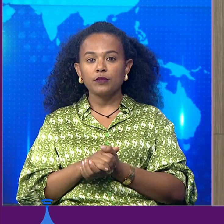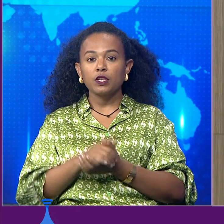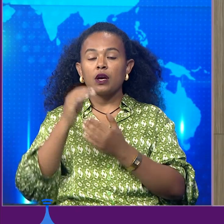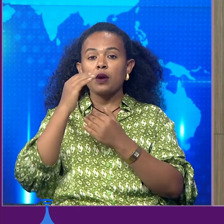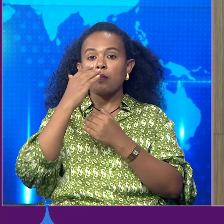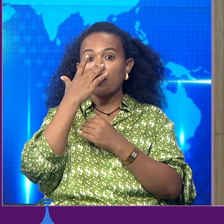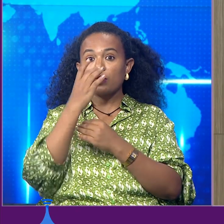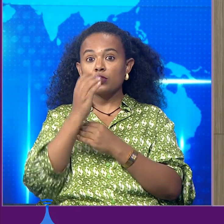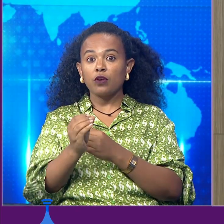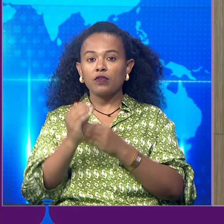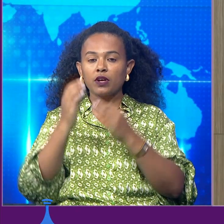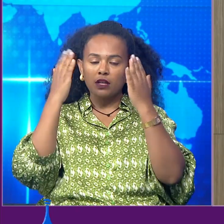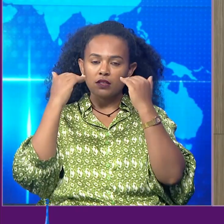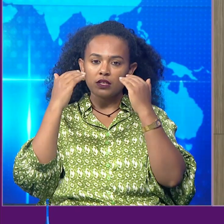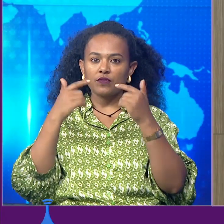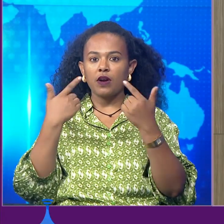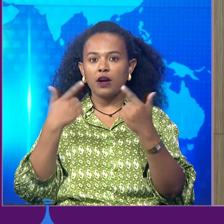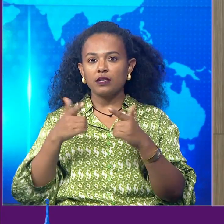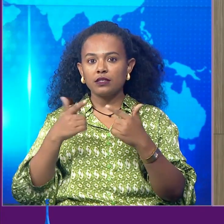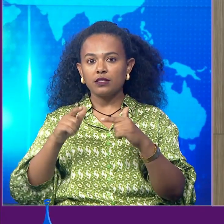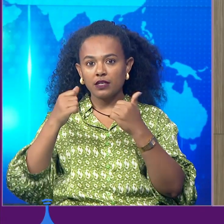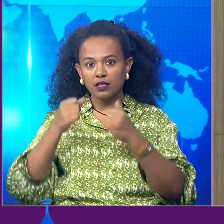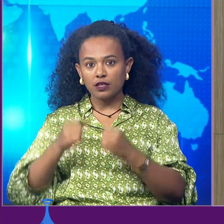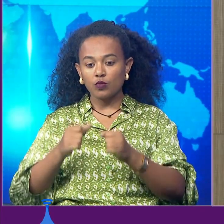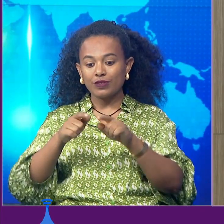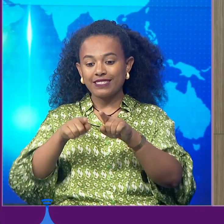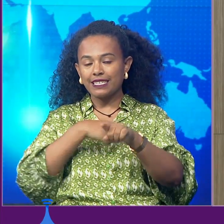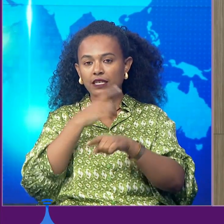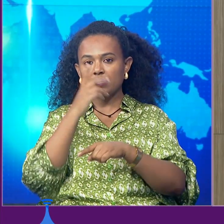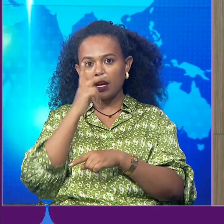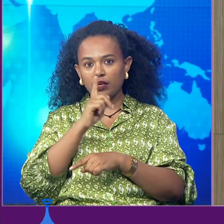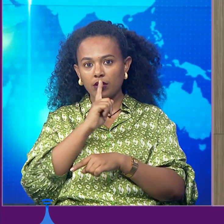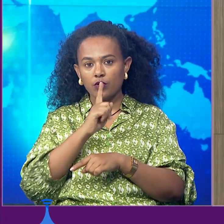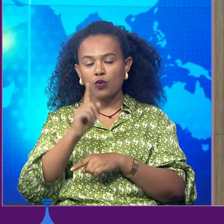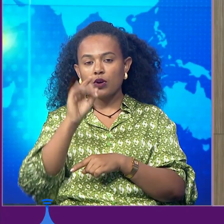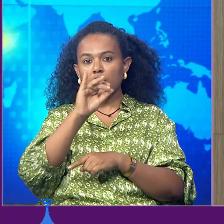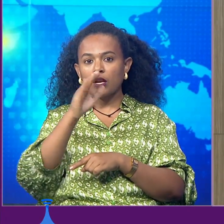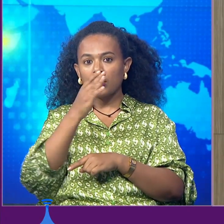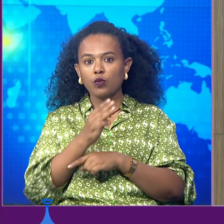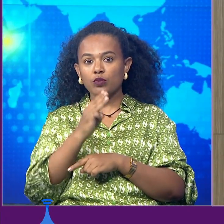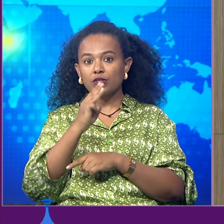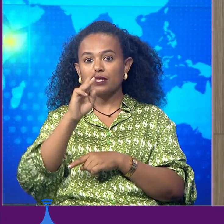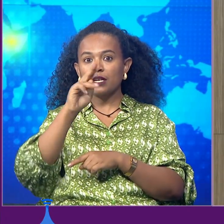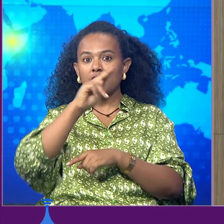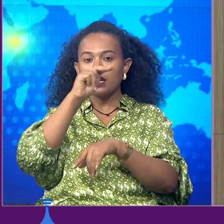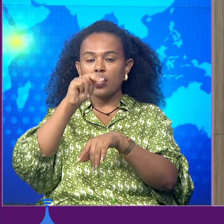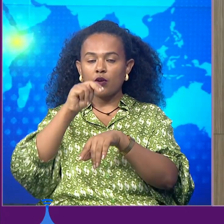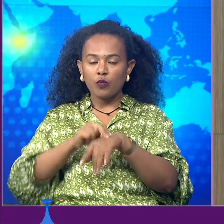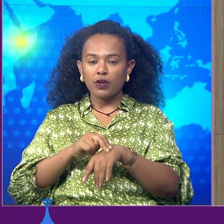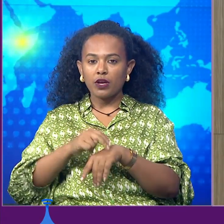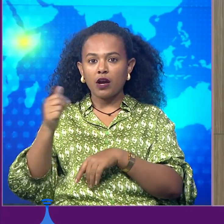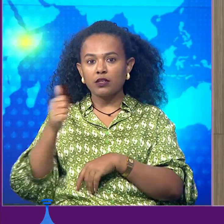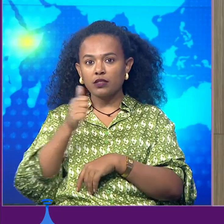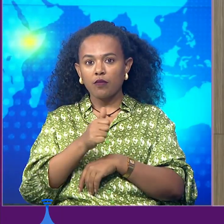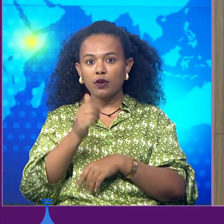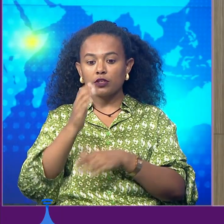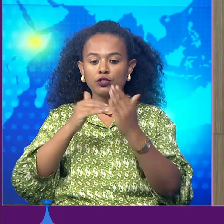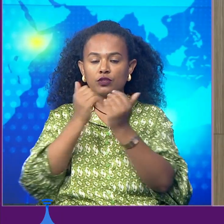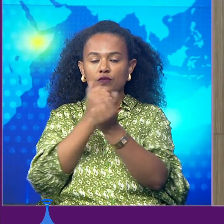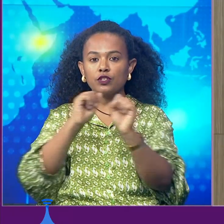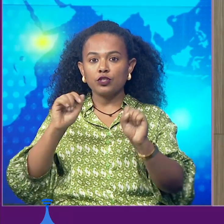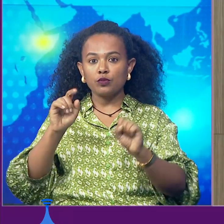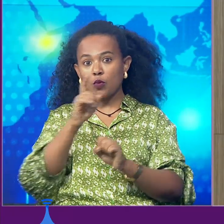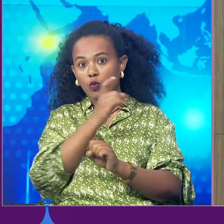በአህጉራችን አፍሪካ ተስፋ፣ እድልና የክህሎት ልቀት እያየን ነው። ከሌጎስ እስከ ናይሮቢ፣ ከዳካር እስከ አዲስ አበባ ወጣቶች ችግር ፈቺ በሆኑ ፈጠራዎች